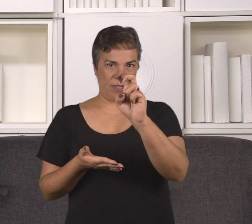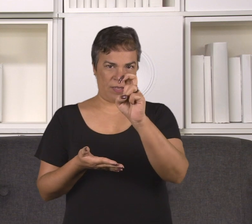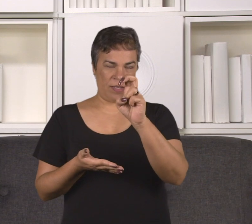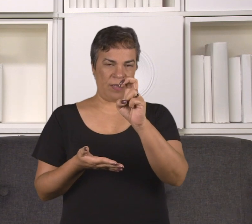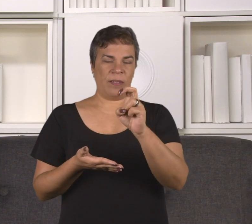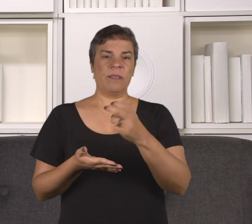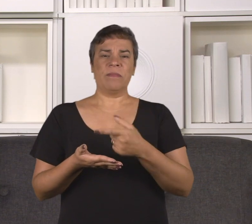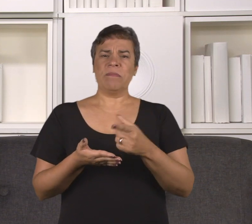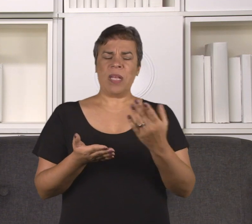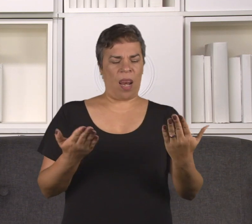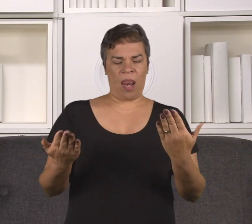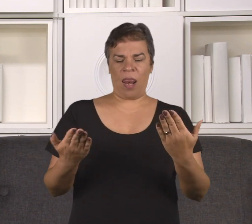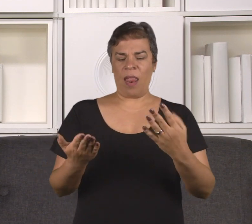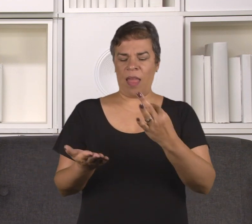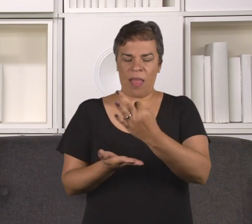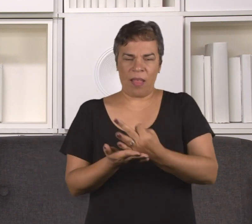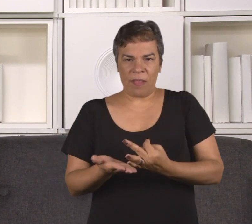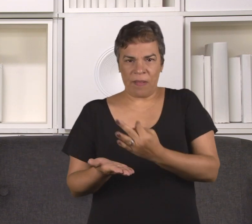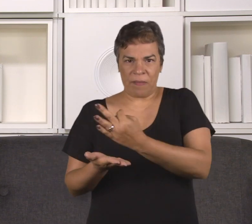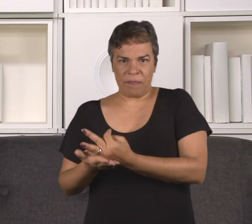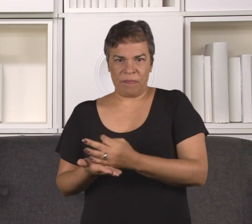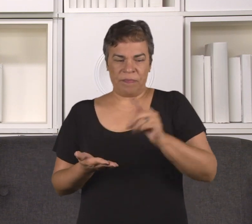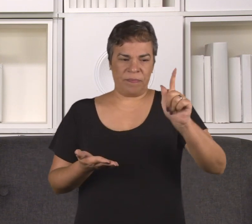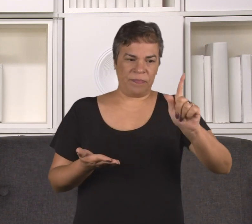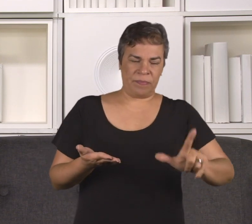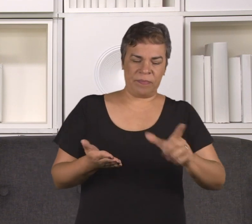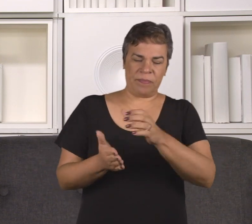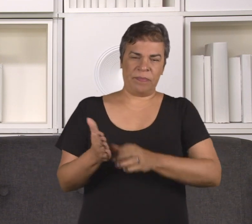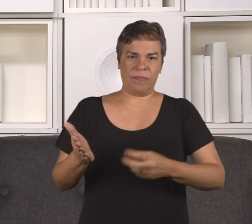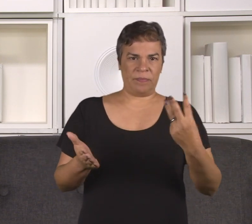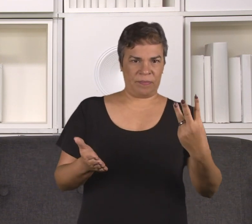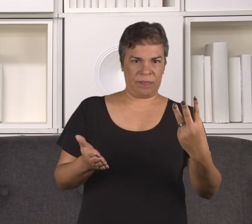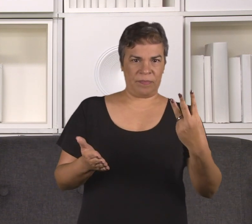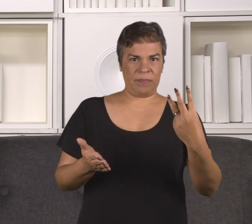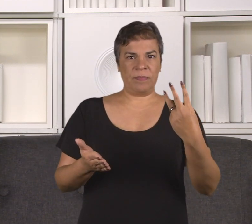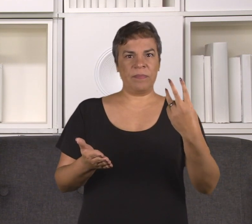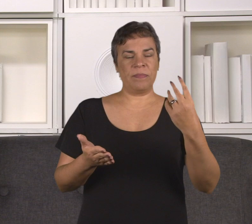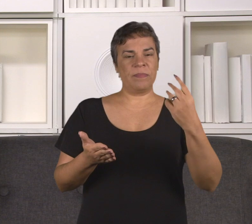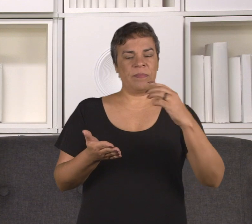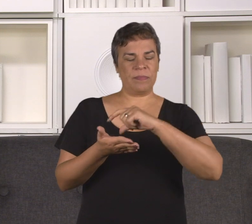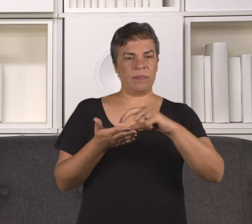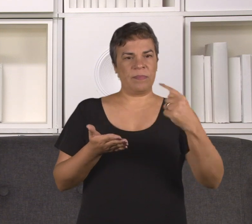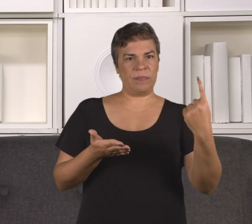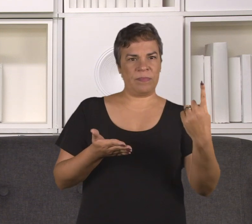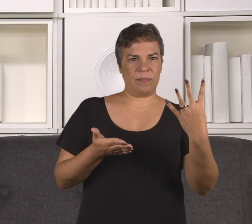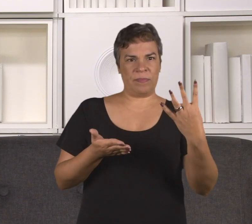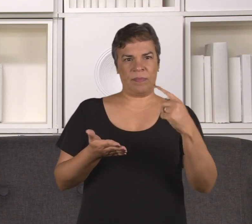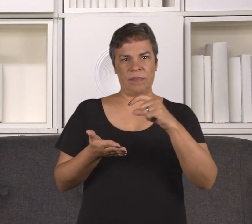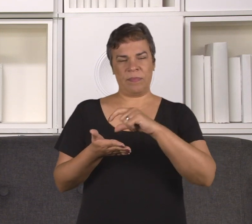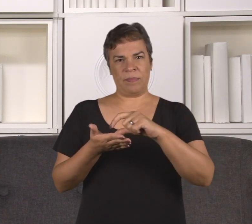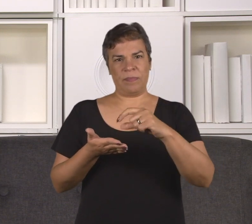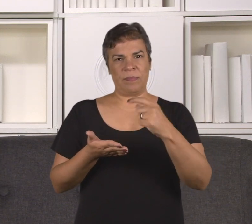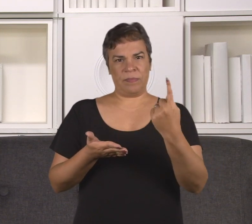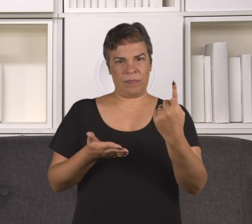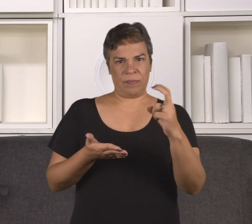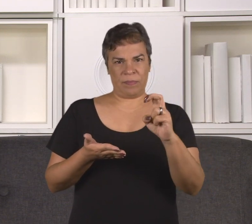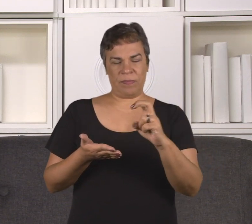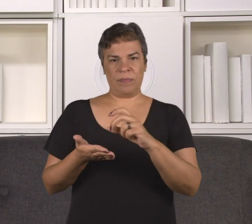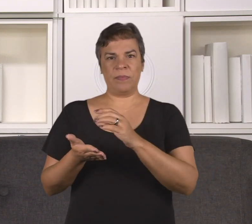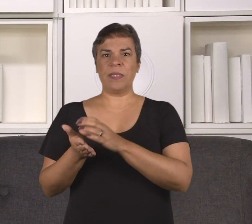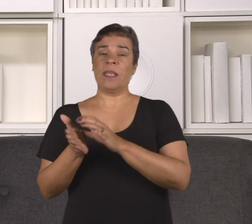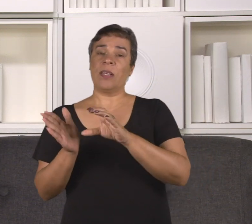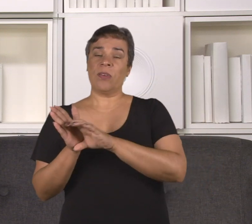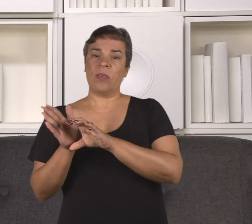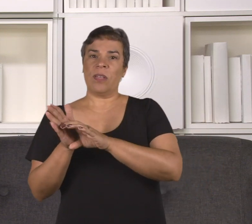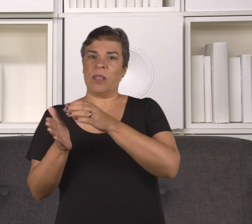Leiam esses dois textos bíblicos, Gálatas 3, 14 e 15 e Colossenses 2, de 13